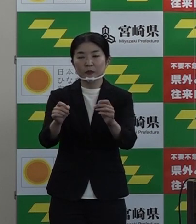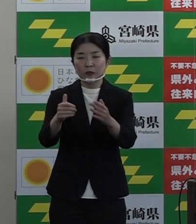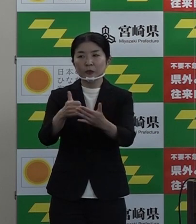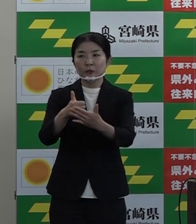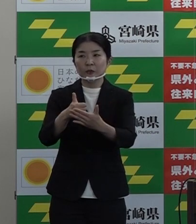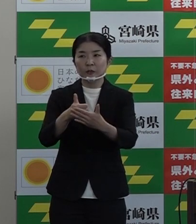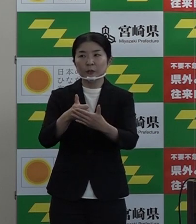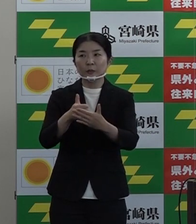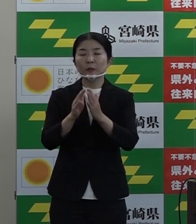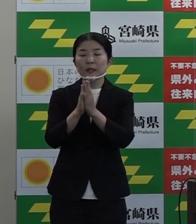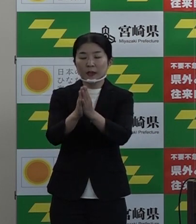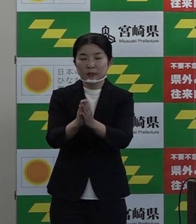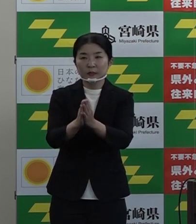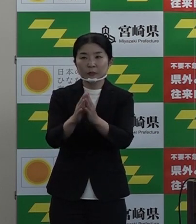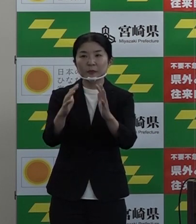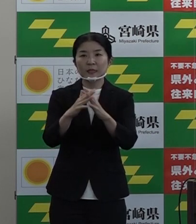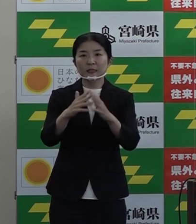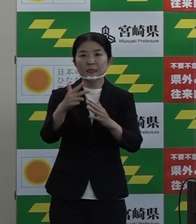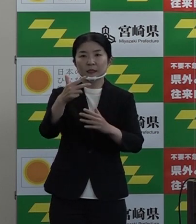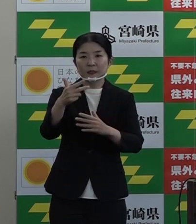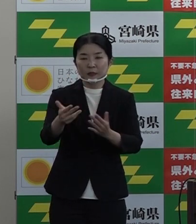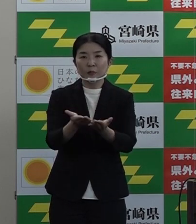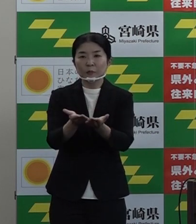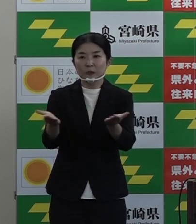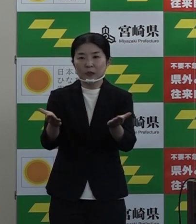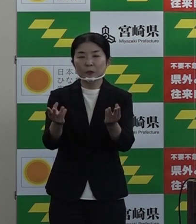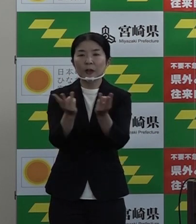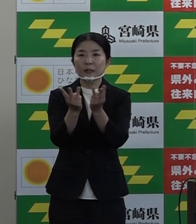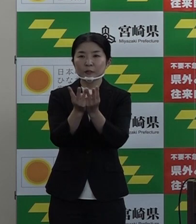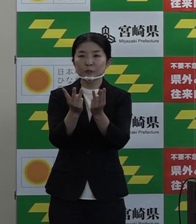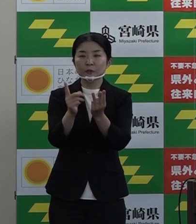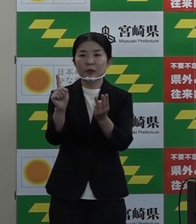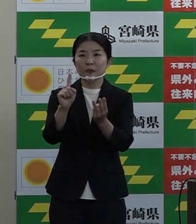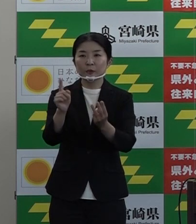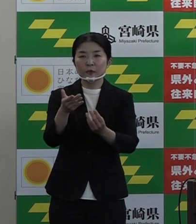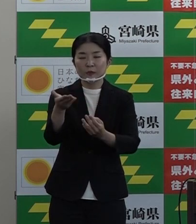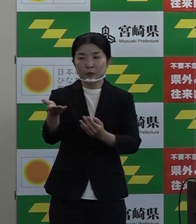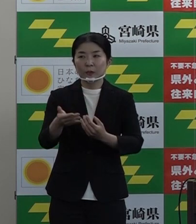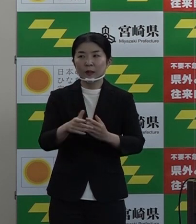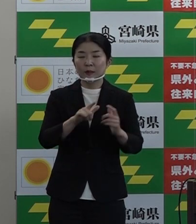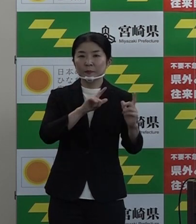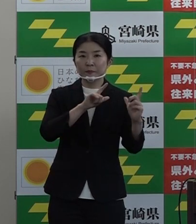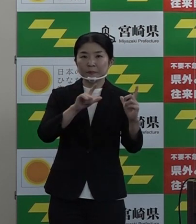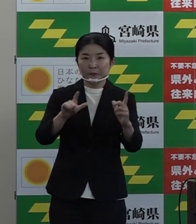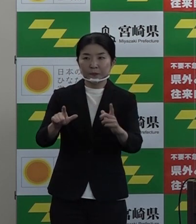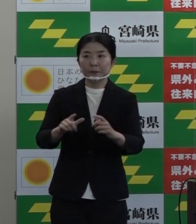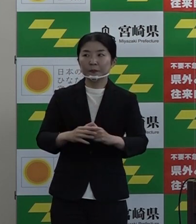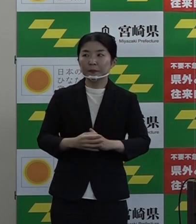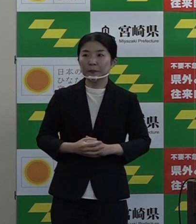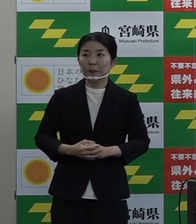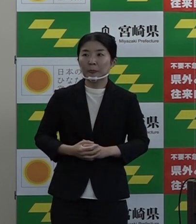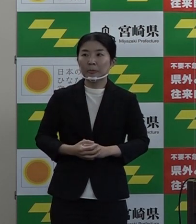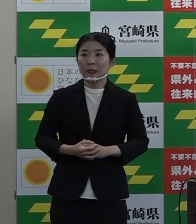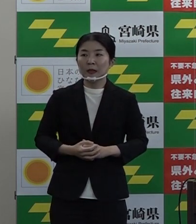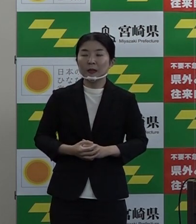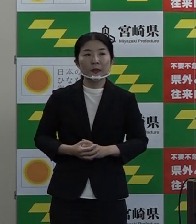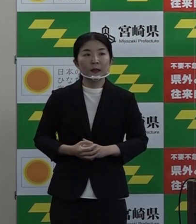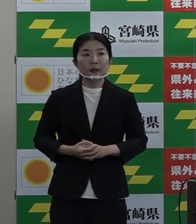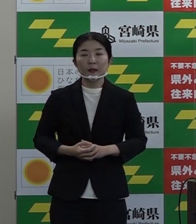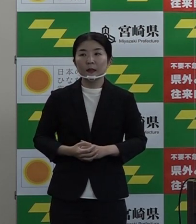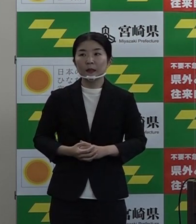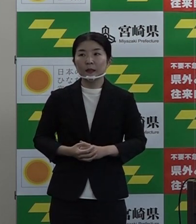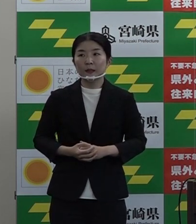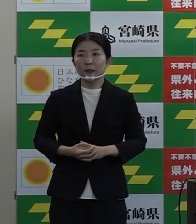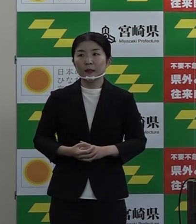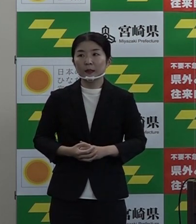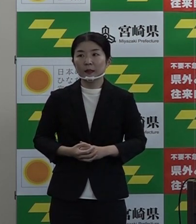対象になる宮崎市内の飲食店っていうのはおよそどれぐらいの数になるんですか？ はい、